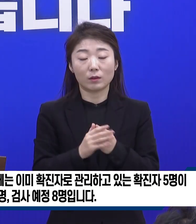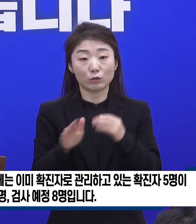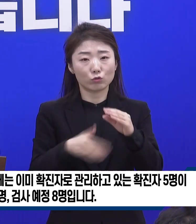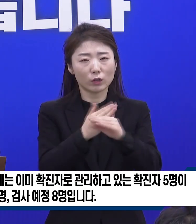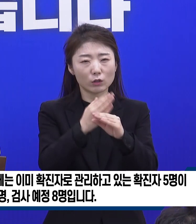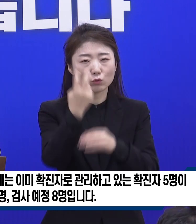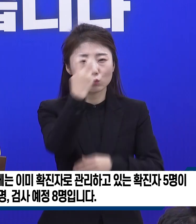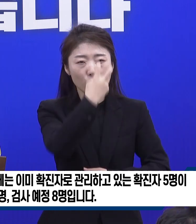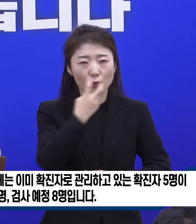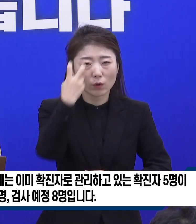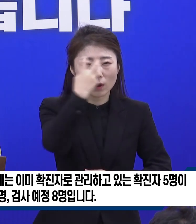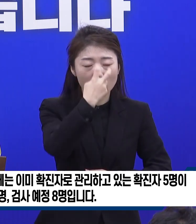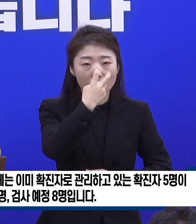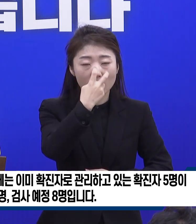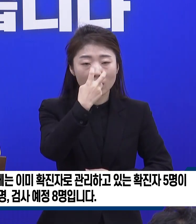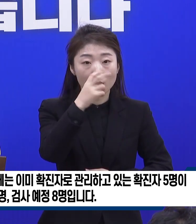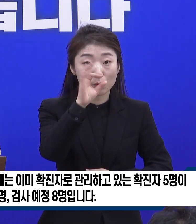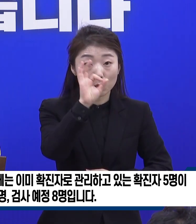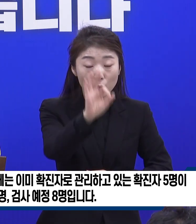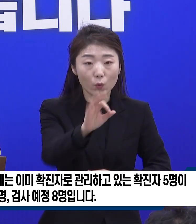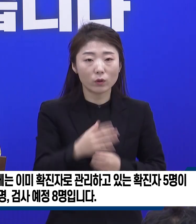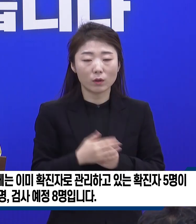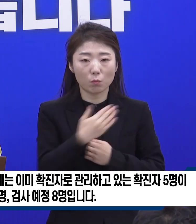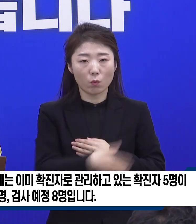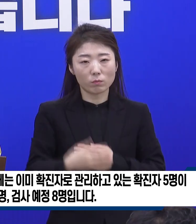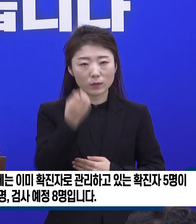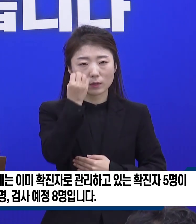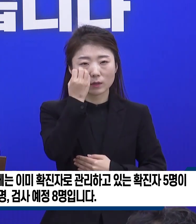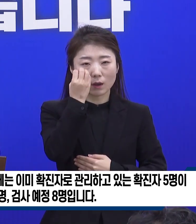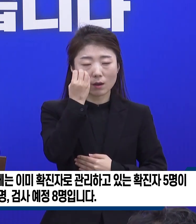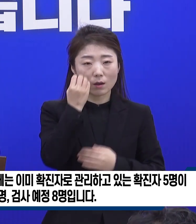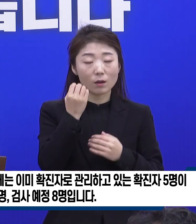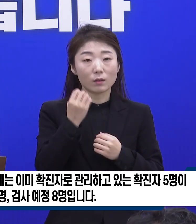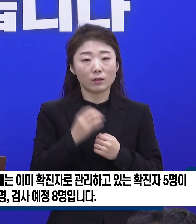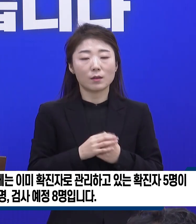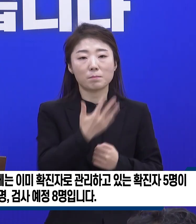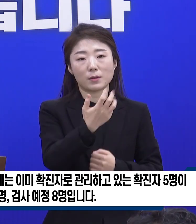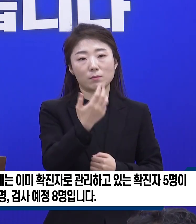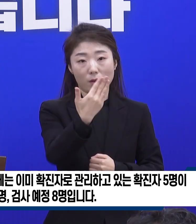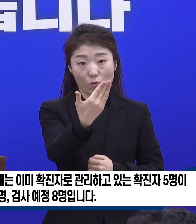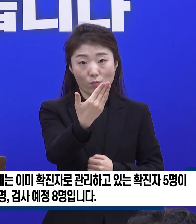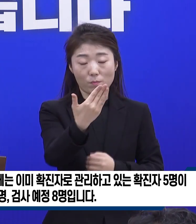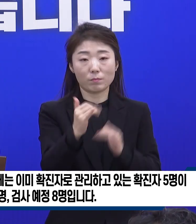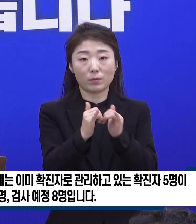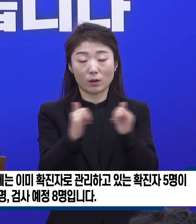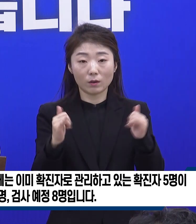통해서 증상이 의심되는 유증상자는 89명이었습니다.